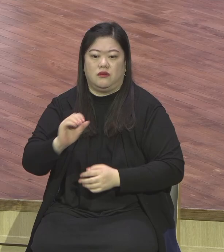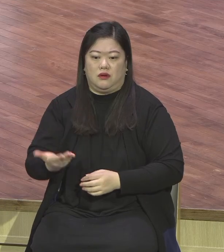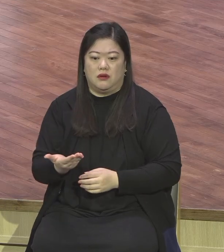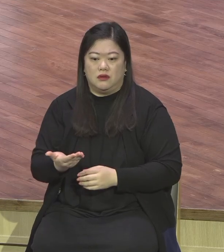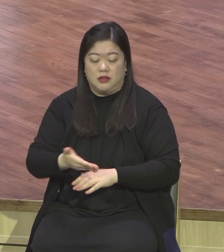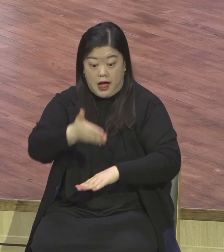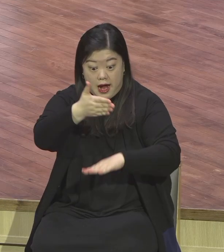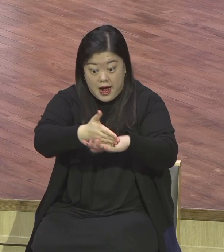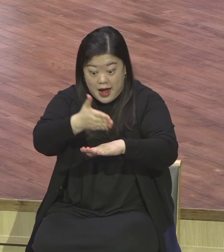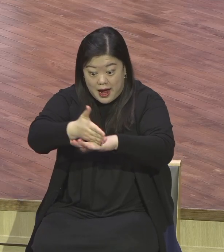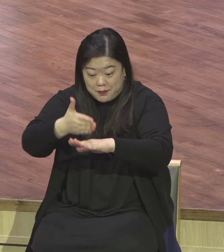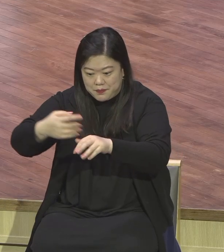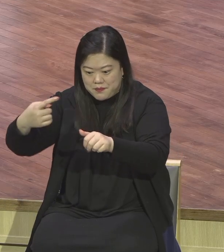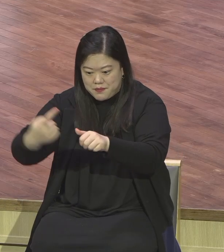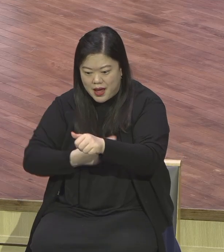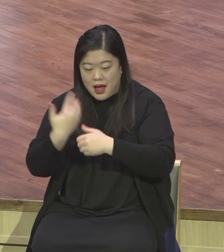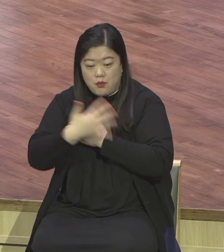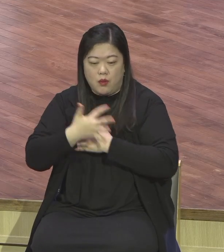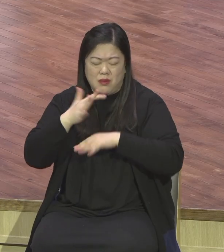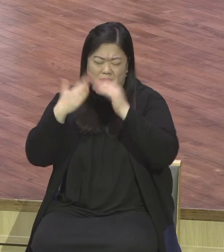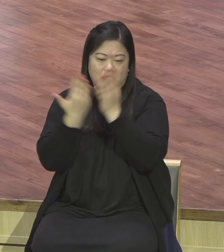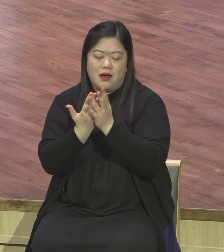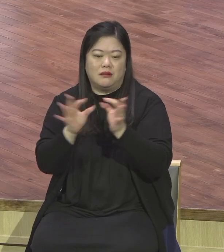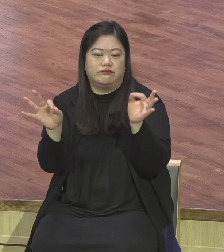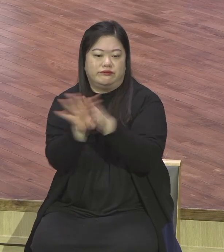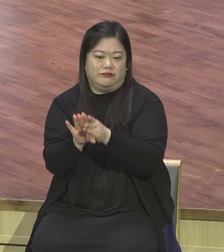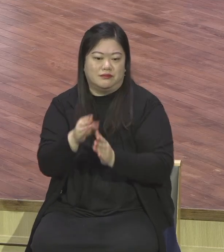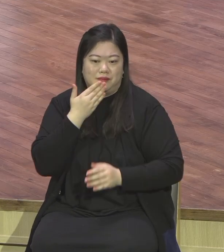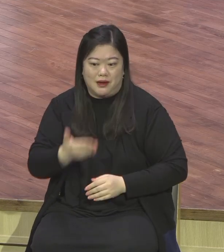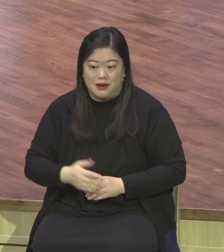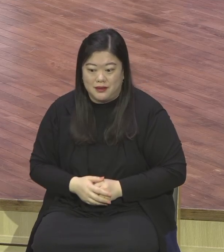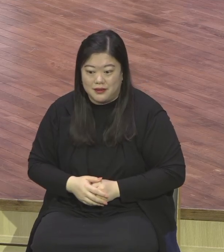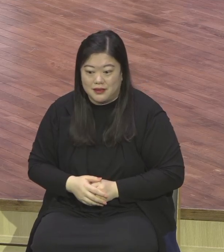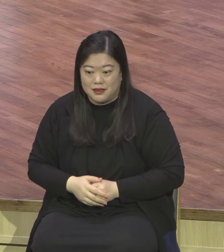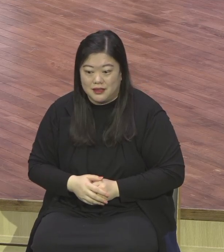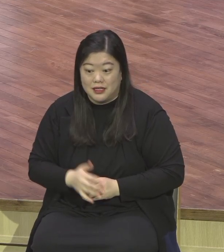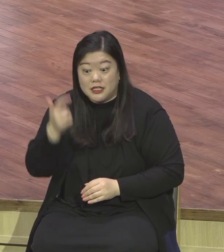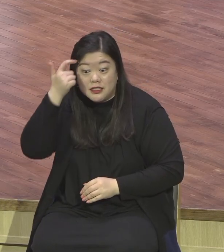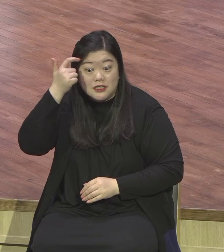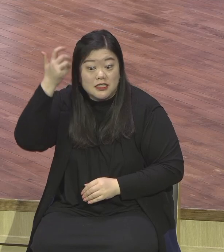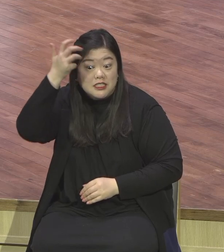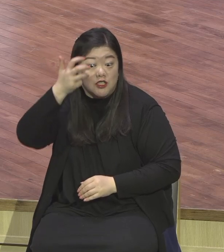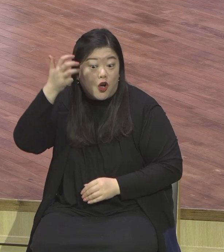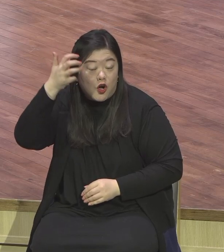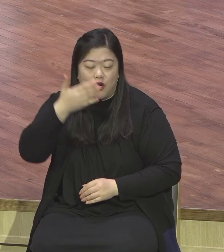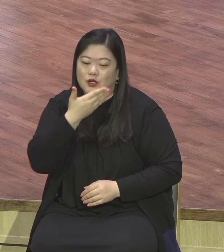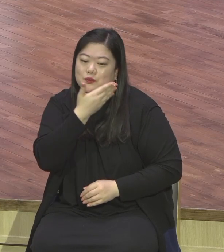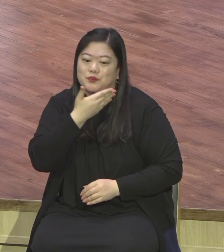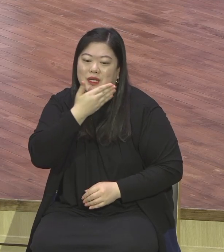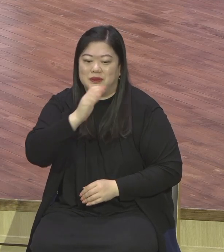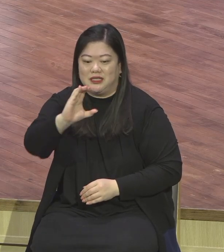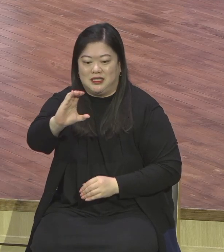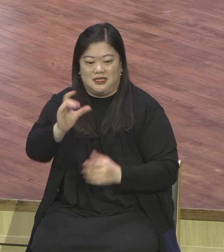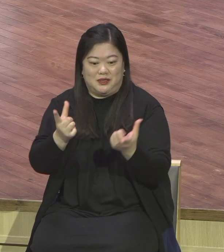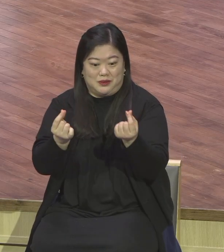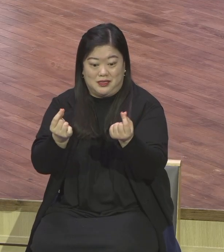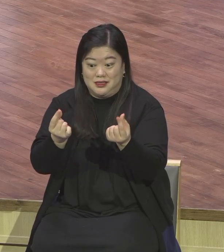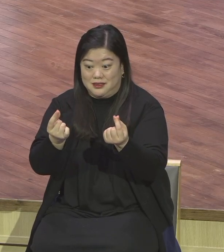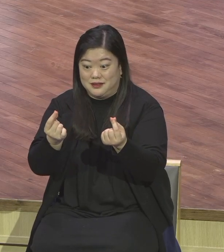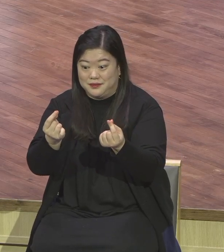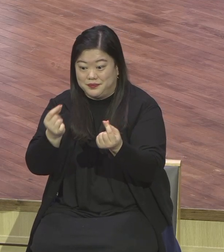다 빠져나가 감사하면서 한 번 한 번 한 번 빠져나가 계속 빠져나가 영적 비타민C라고 그래요 아멘